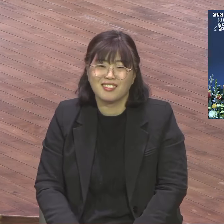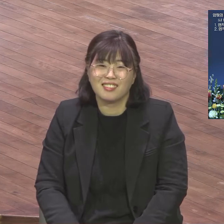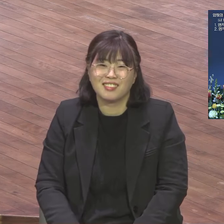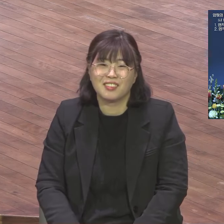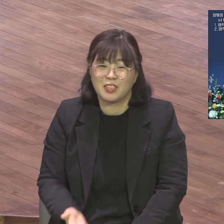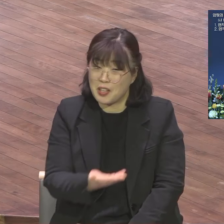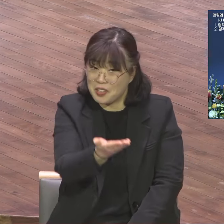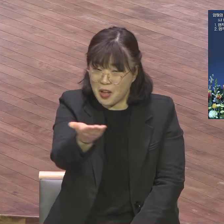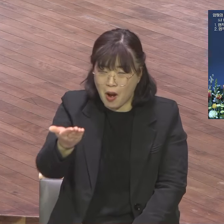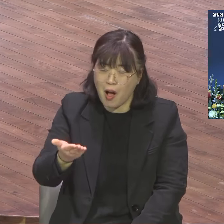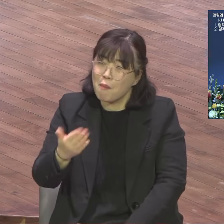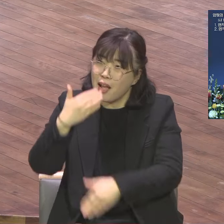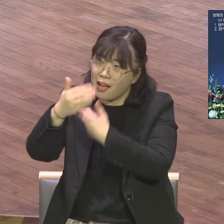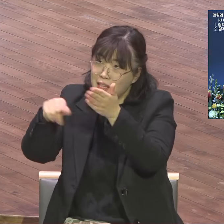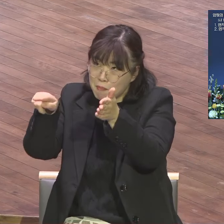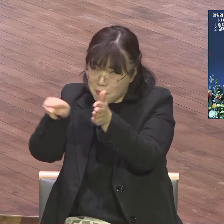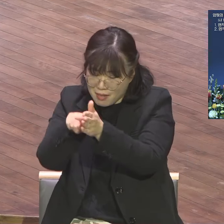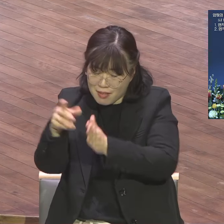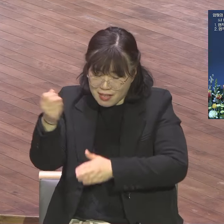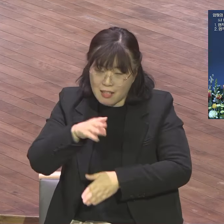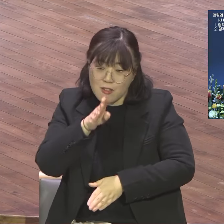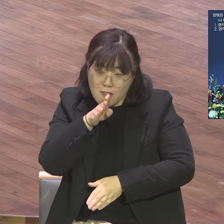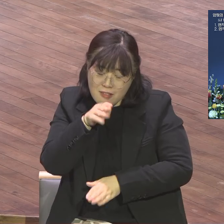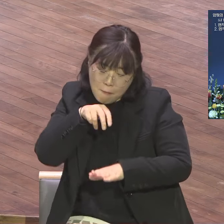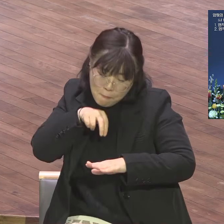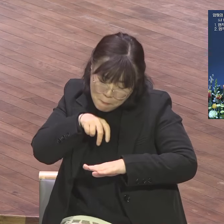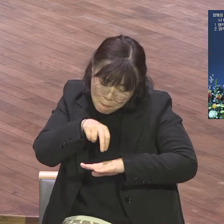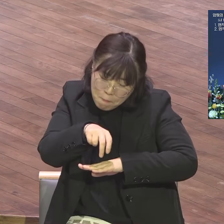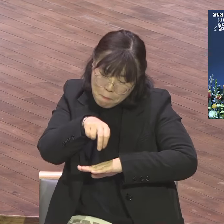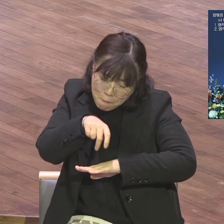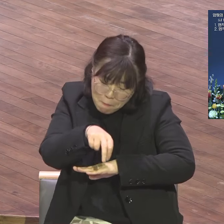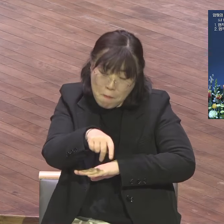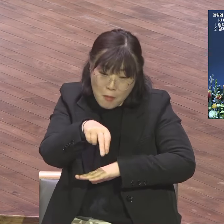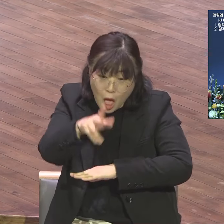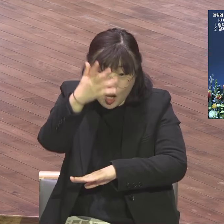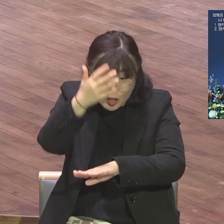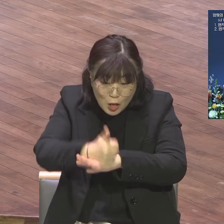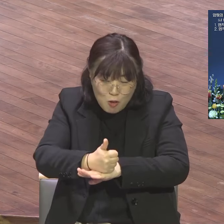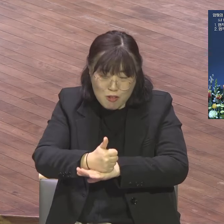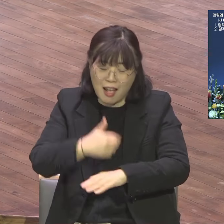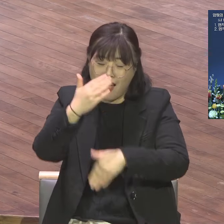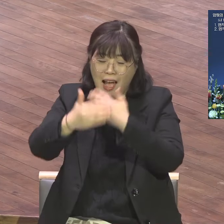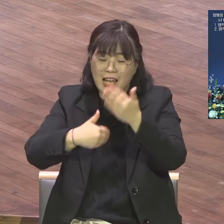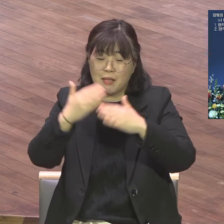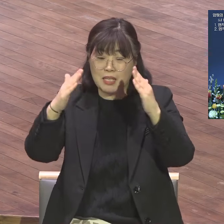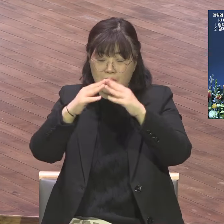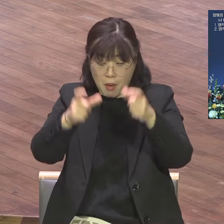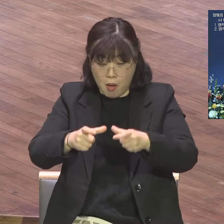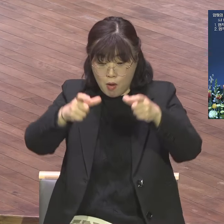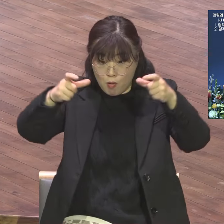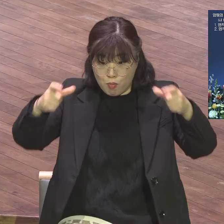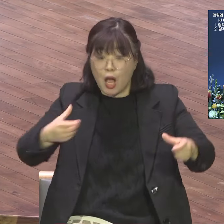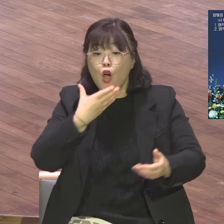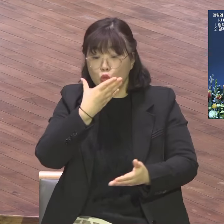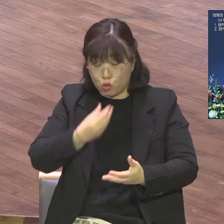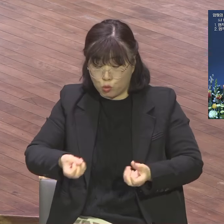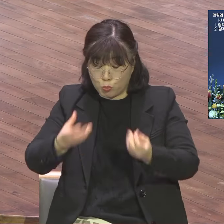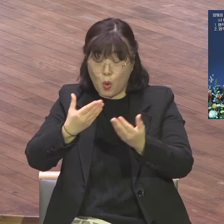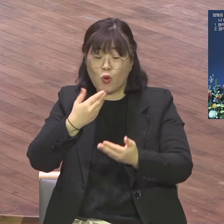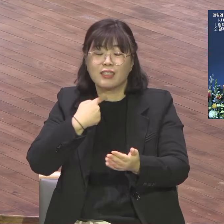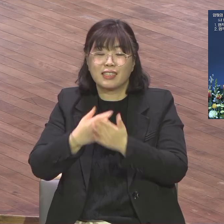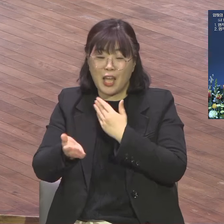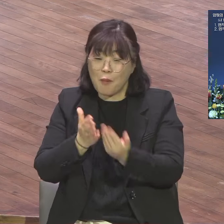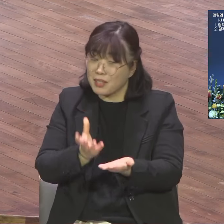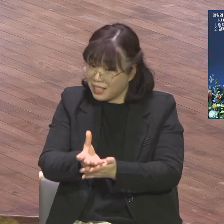영원한 그리스도의 절대 망대를 세우는 이 체험이 있기를 주님으로 축복합니다. 자, 주신 말씀 생각하고 기도하겠습니다.